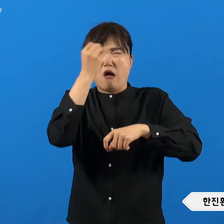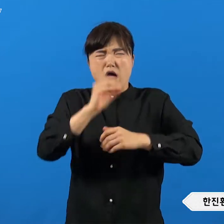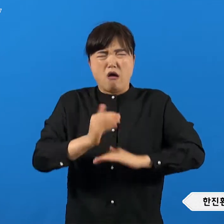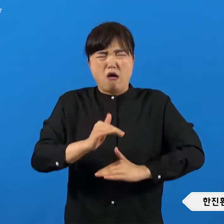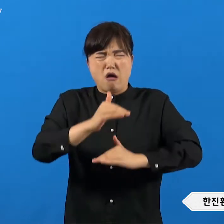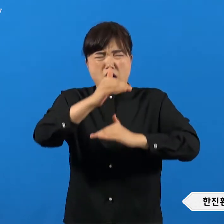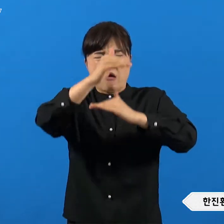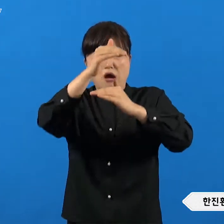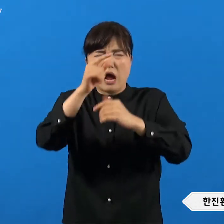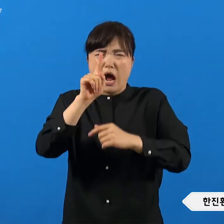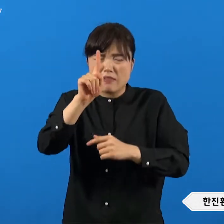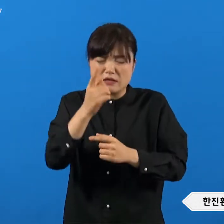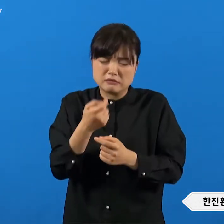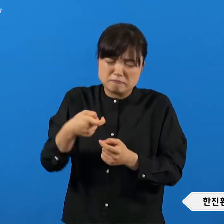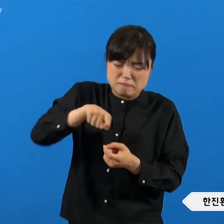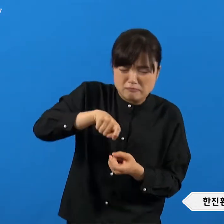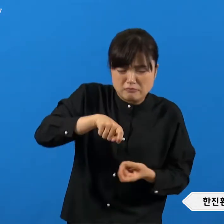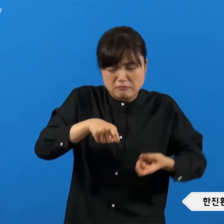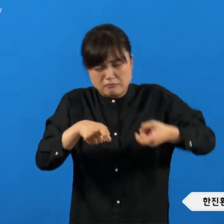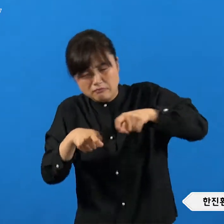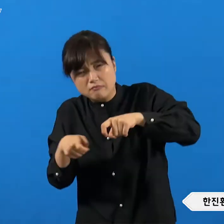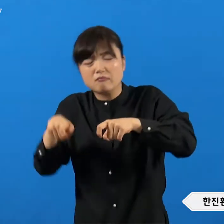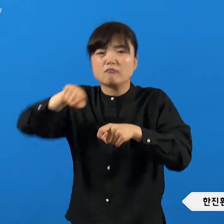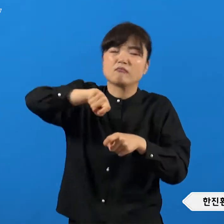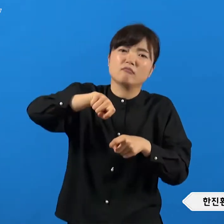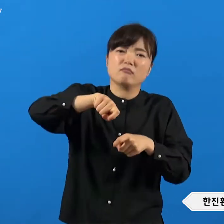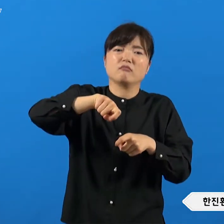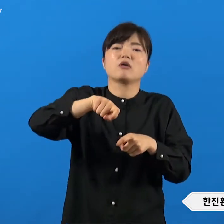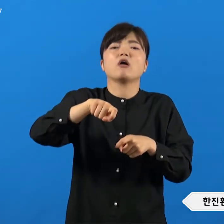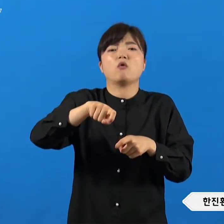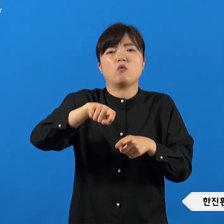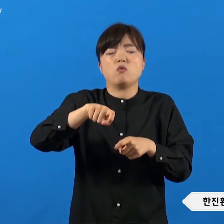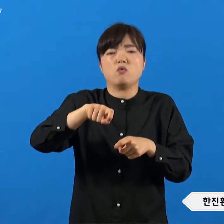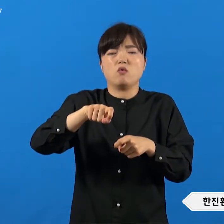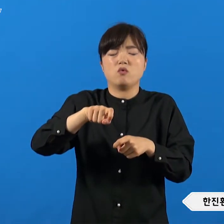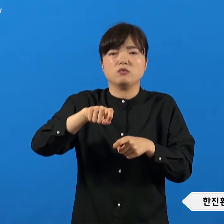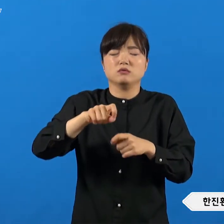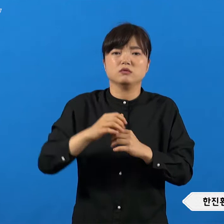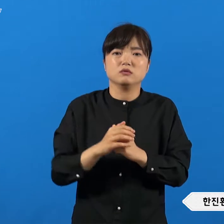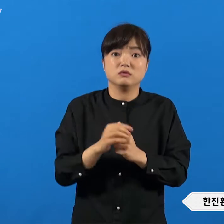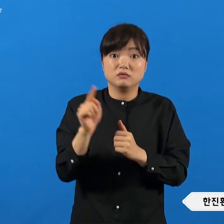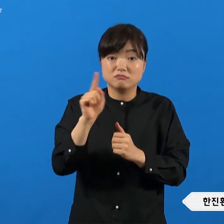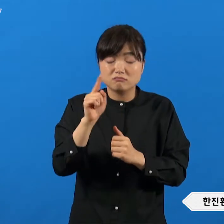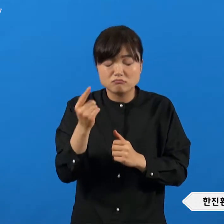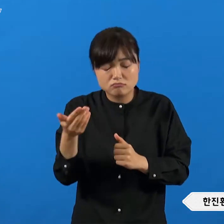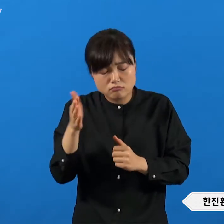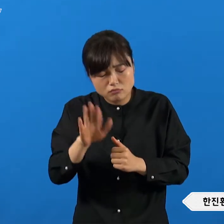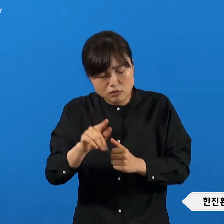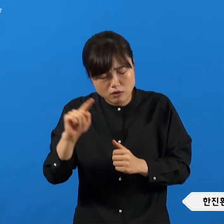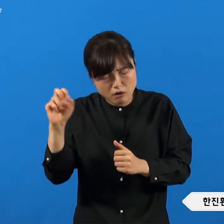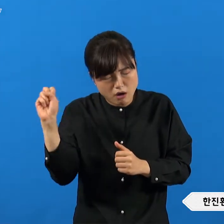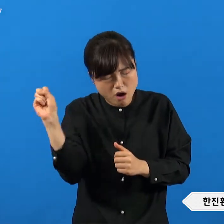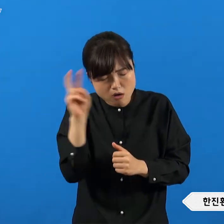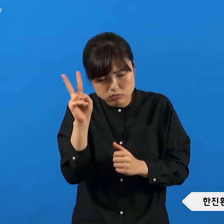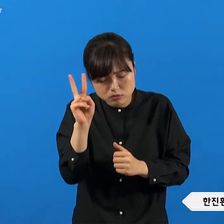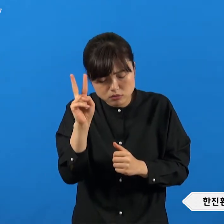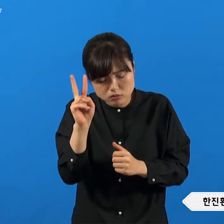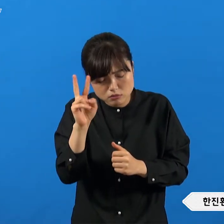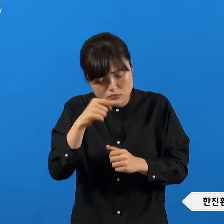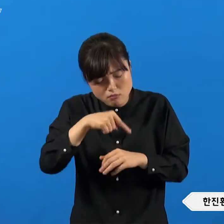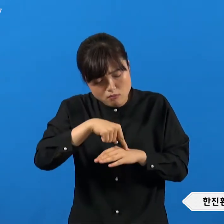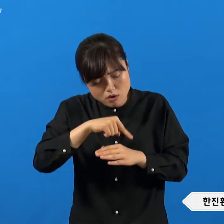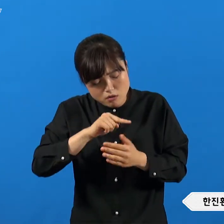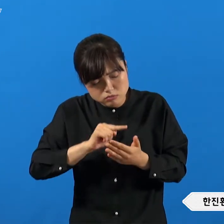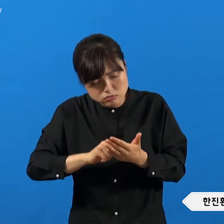그 계단을 한 계단씩 한 계단씩 그렇게 하면서 올라갑니다. 그런데 어느 순간